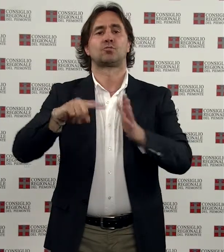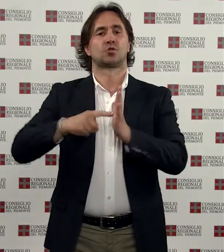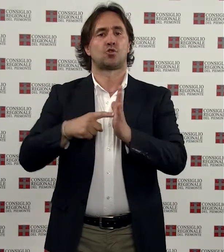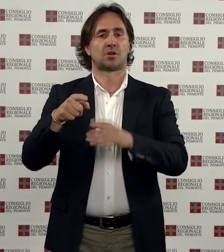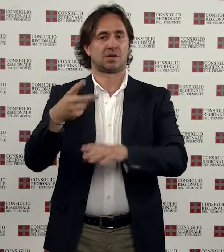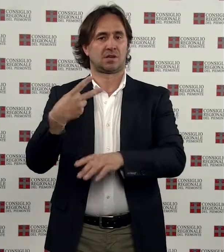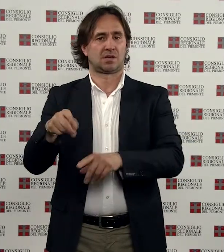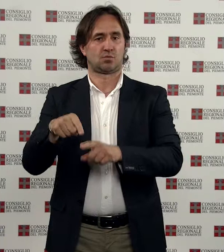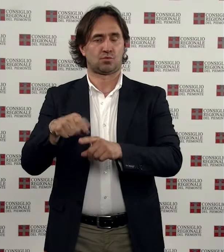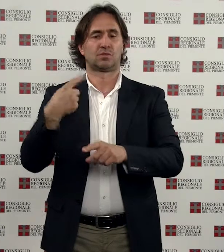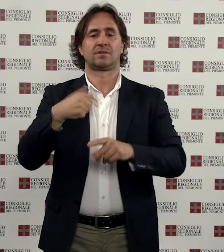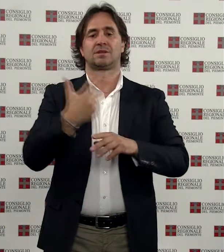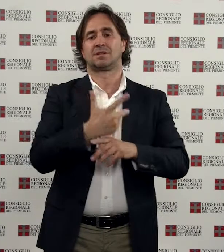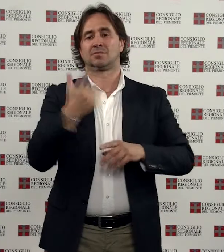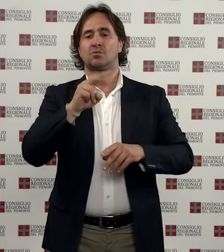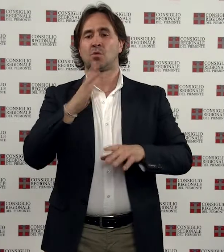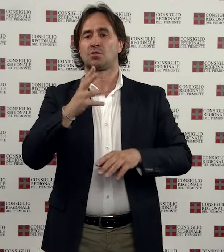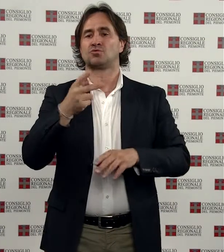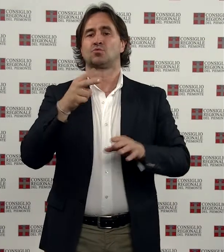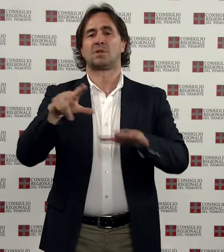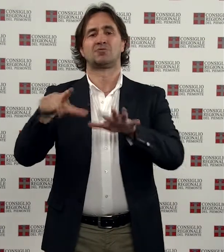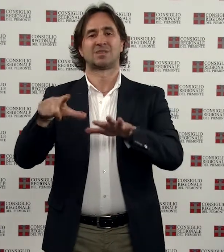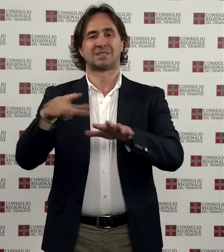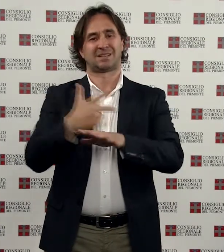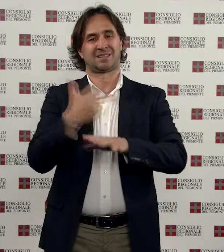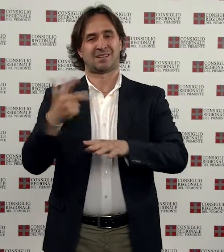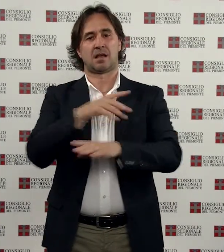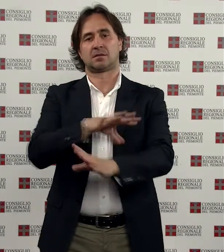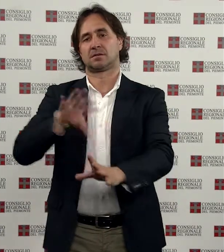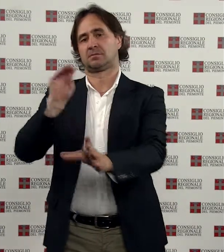viene riassorbito nel triennio 2015-2017.